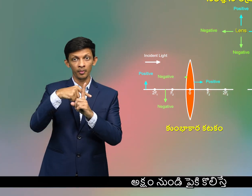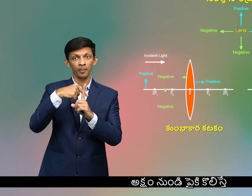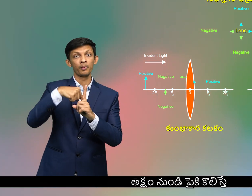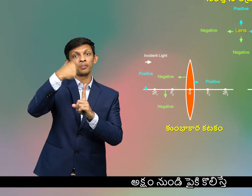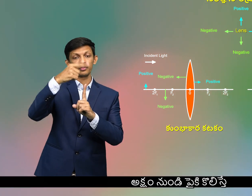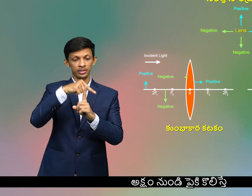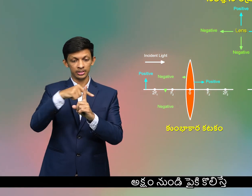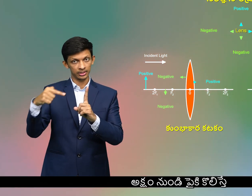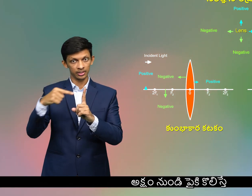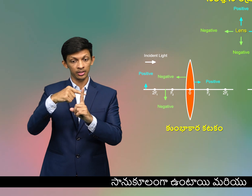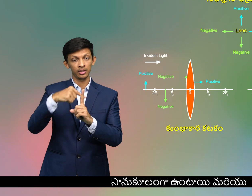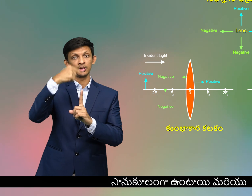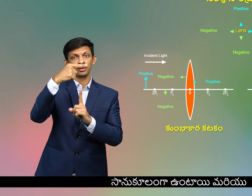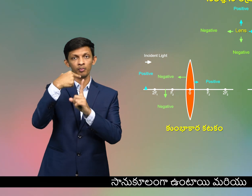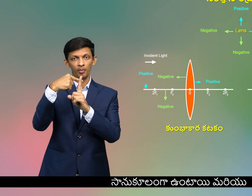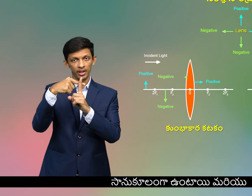కొలిస్తే సానుకూలంగా ఉంటాయి మరియు